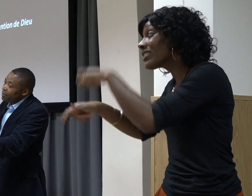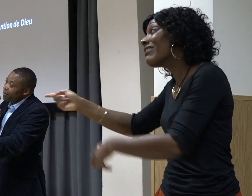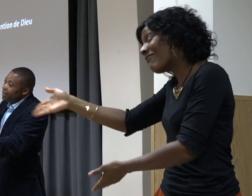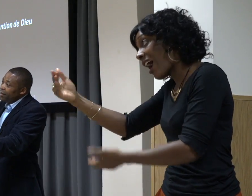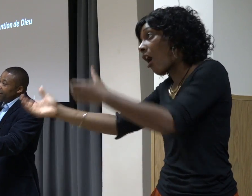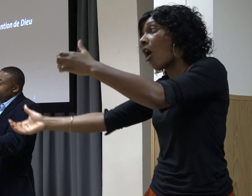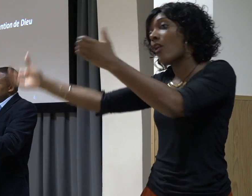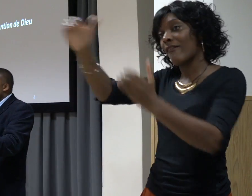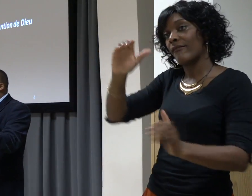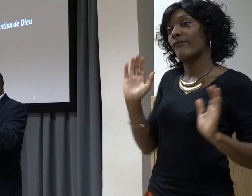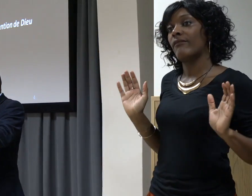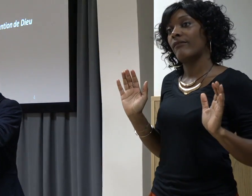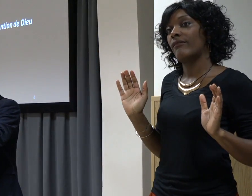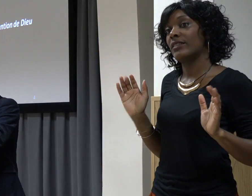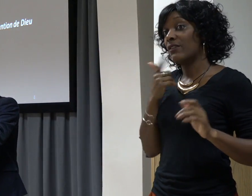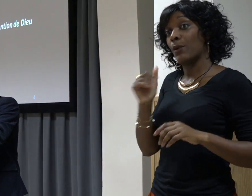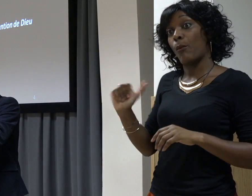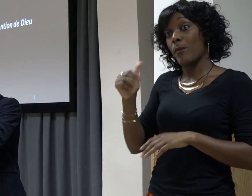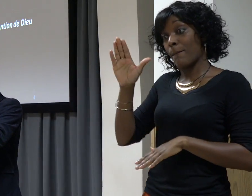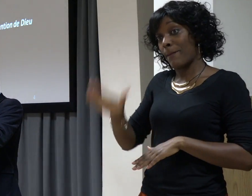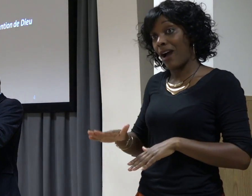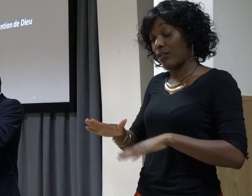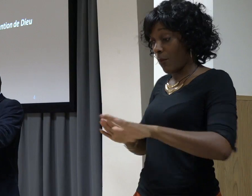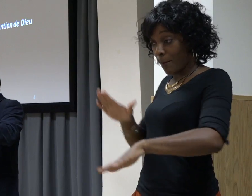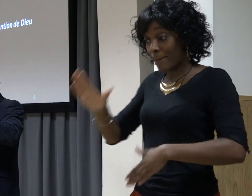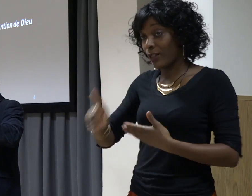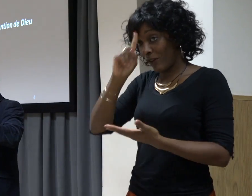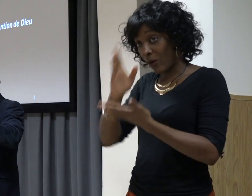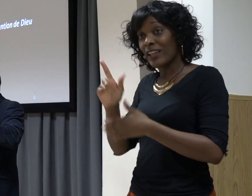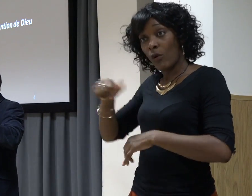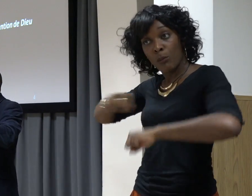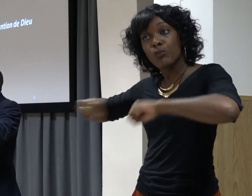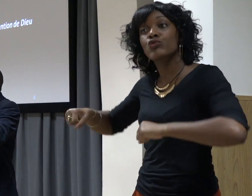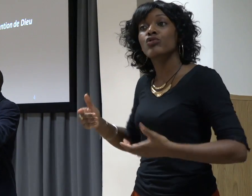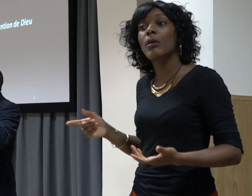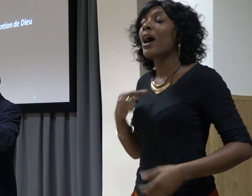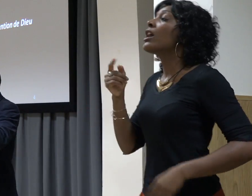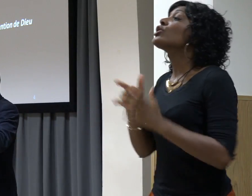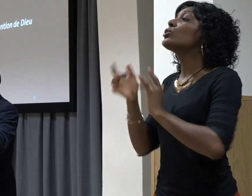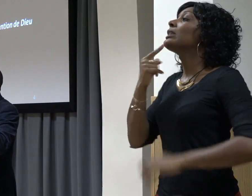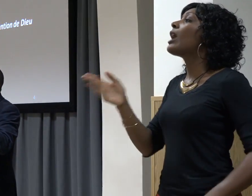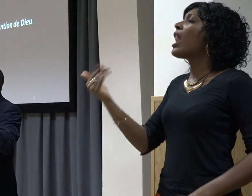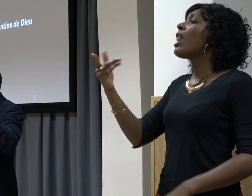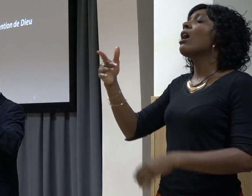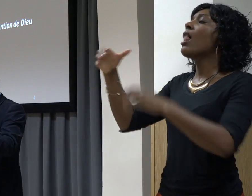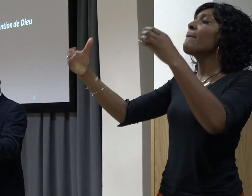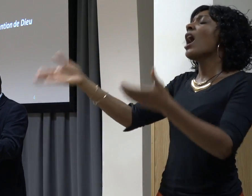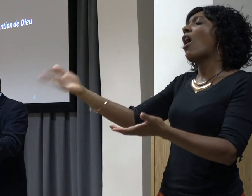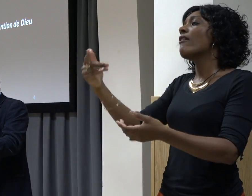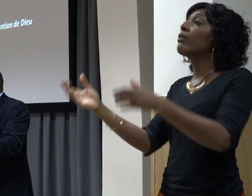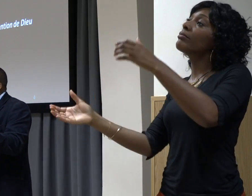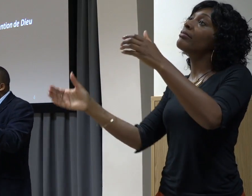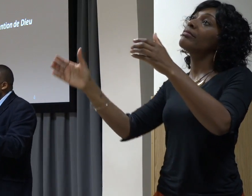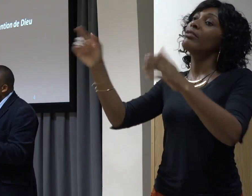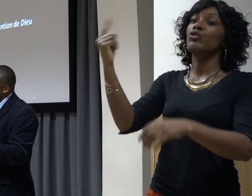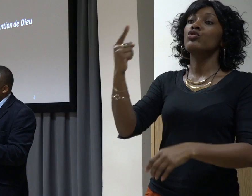étape. C'est le premier pas. C'est cette première étape qui prépare ou qui précède ce que Dieu va faire,